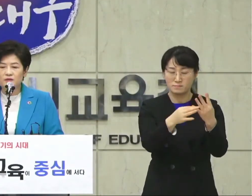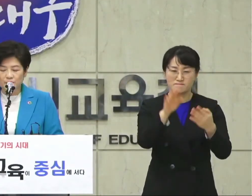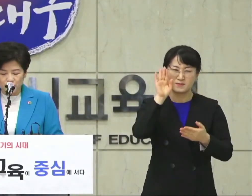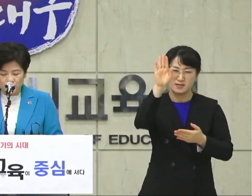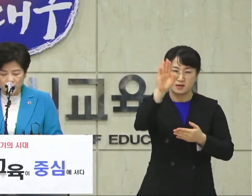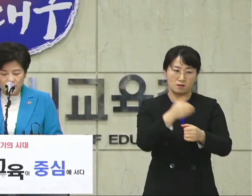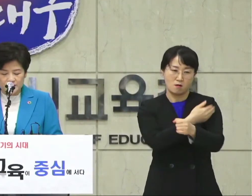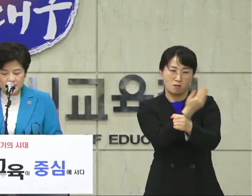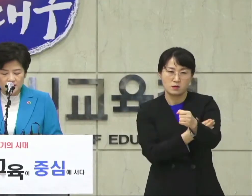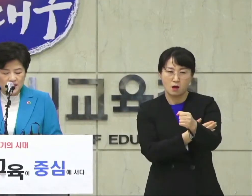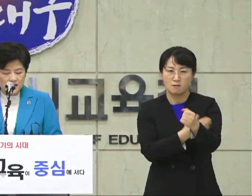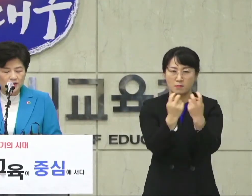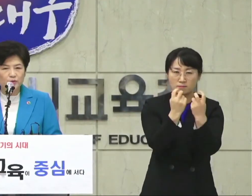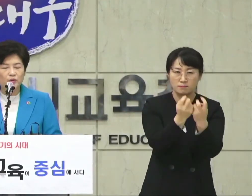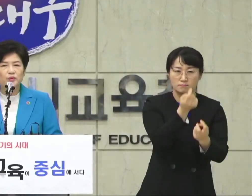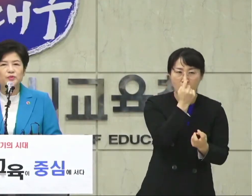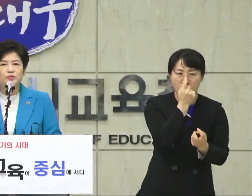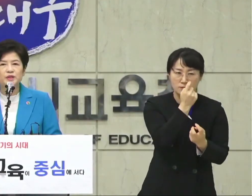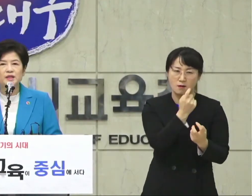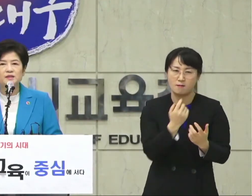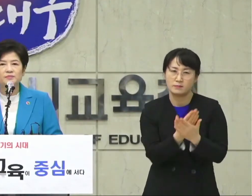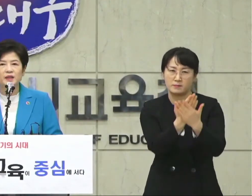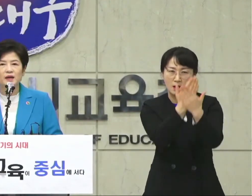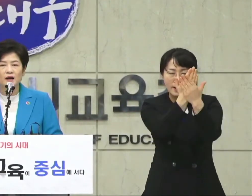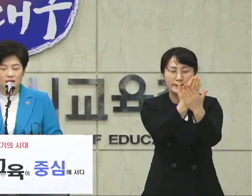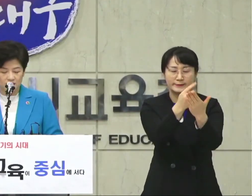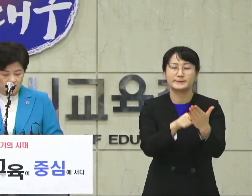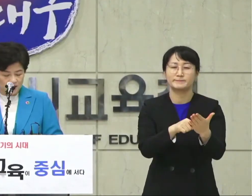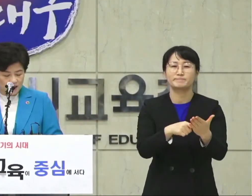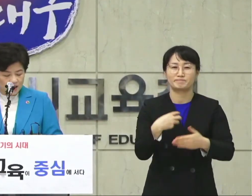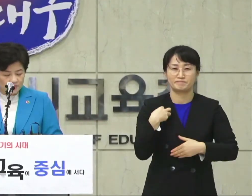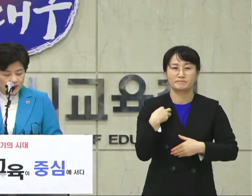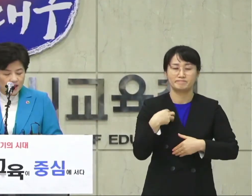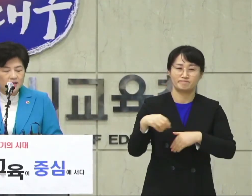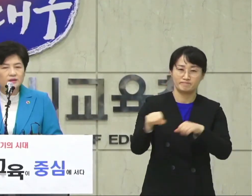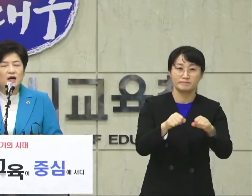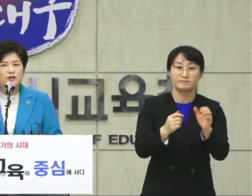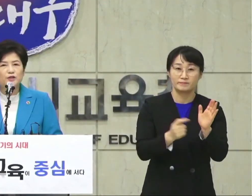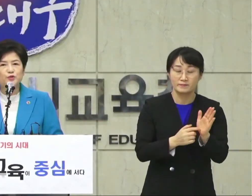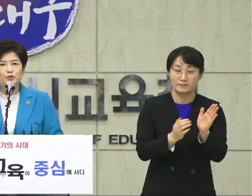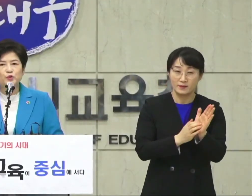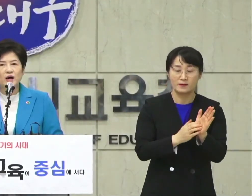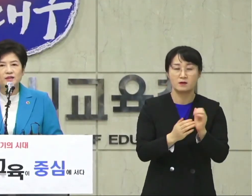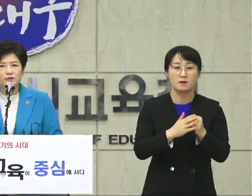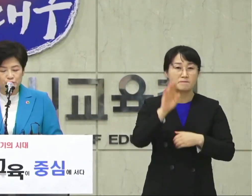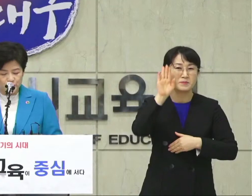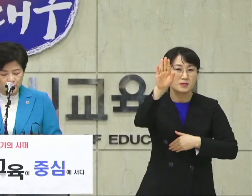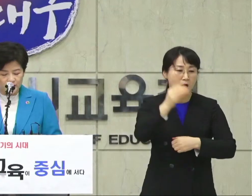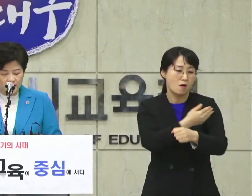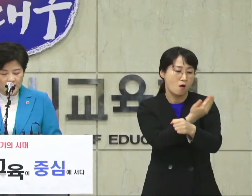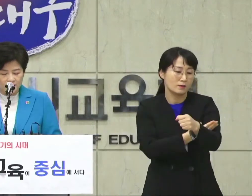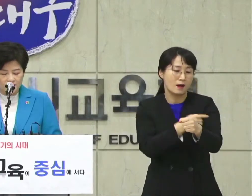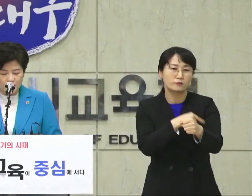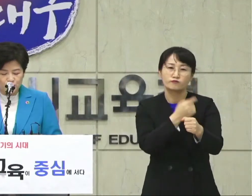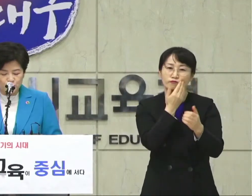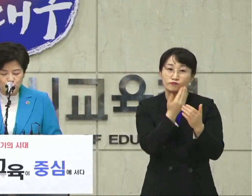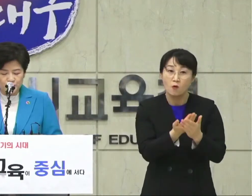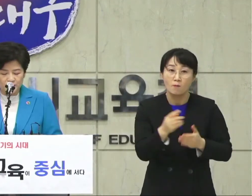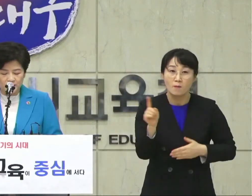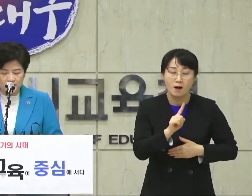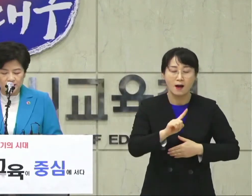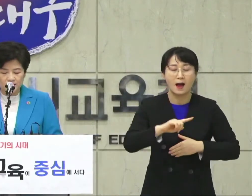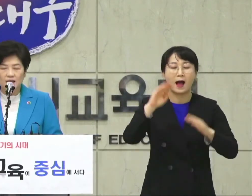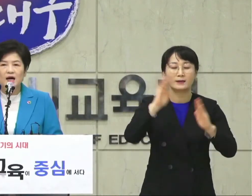미래의 역량을 배우고 성장하도록 추진했습니다. 미래 역량의 중요한 요소인